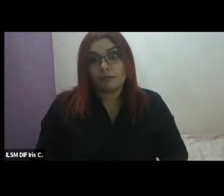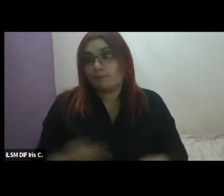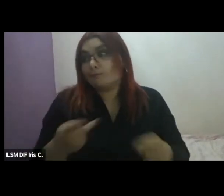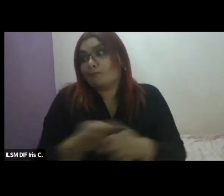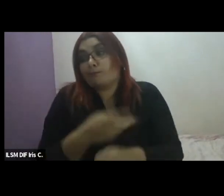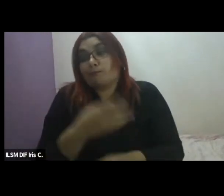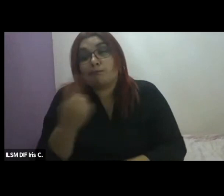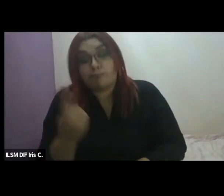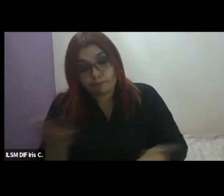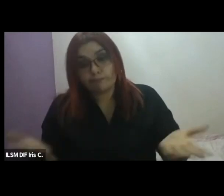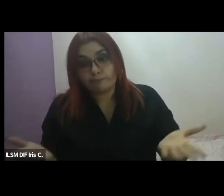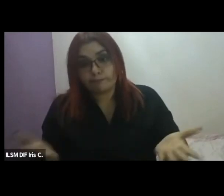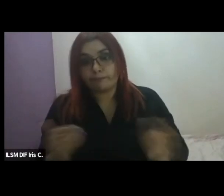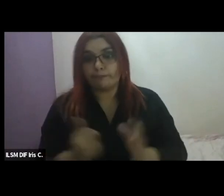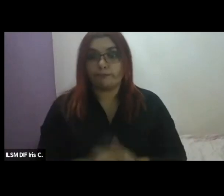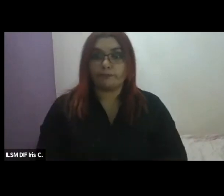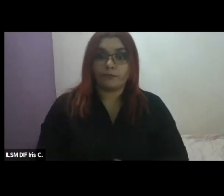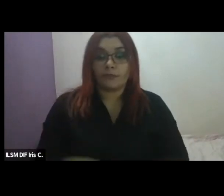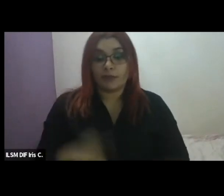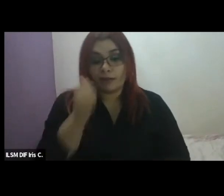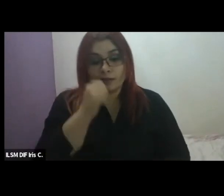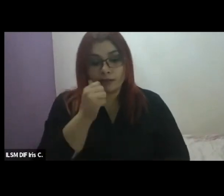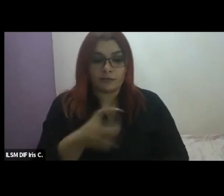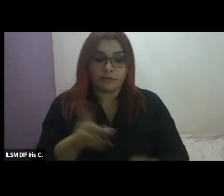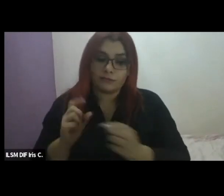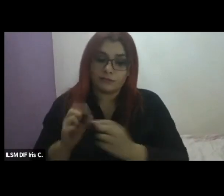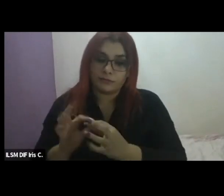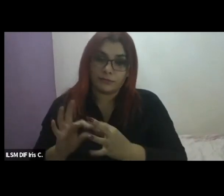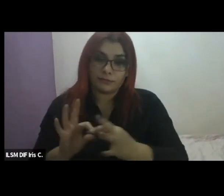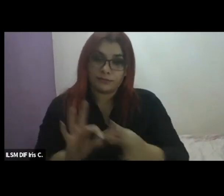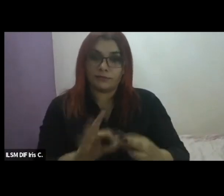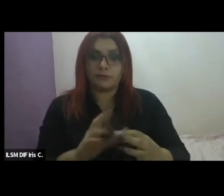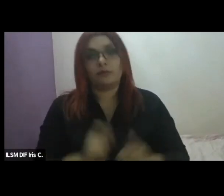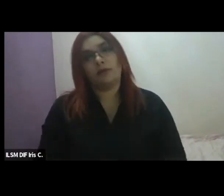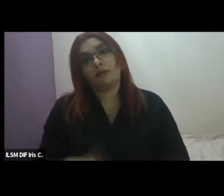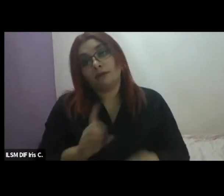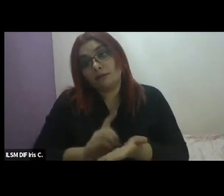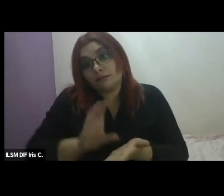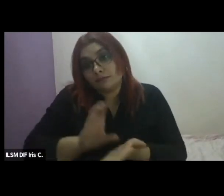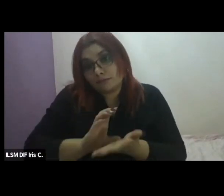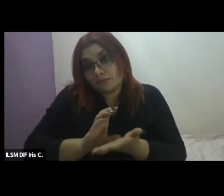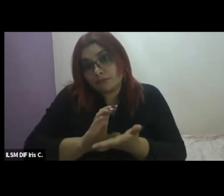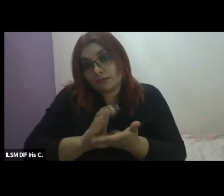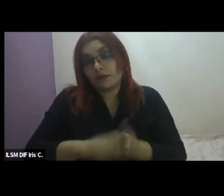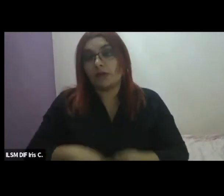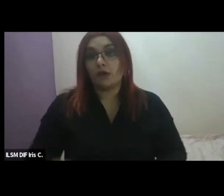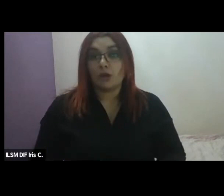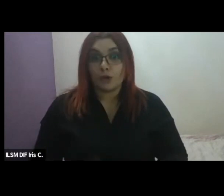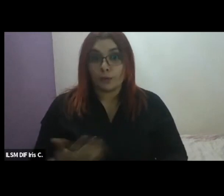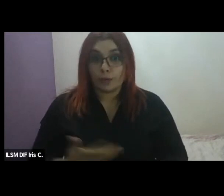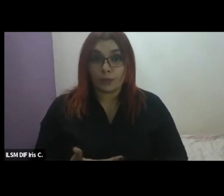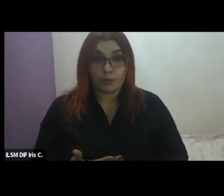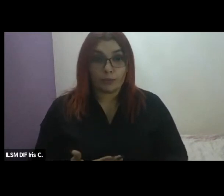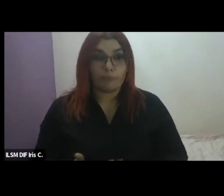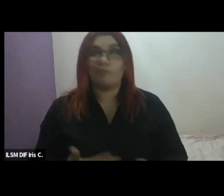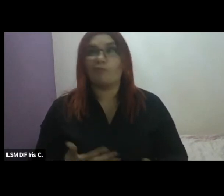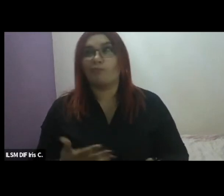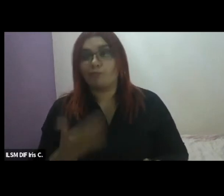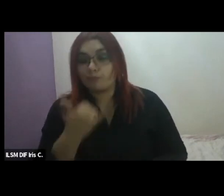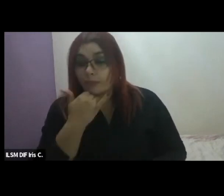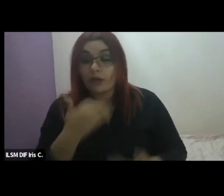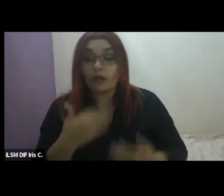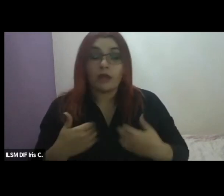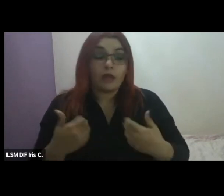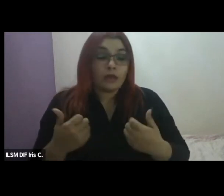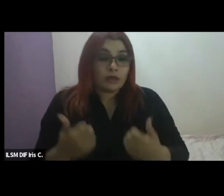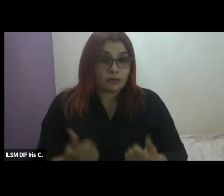estés casi casi el resto de tu vida, ¿no? Creo que entenderlo desde esta propuesta nos ayudaría mucho a entender ello, que